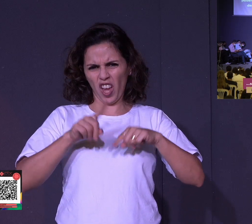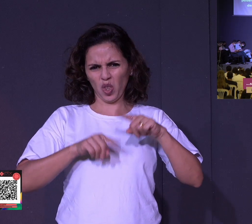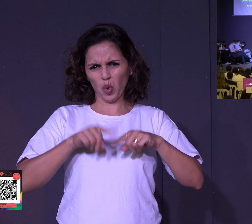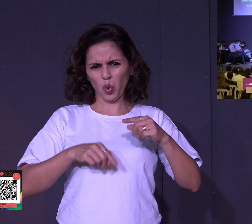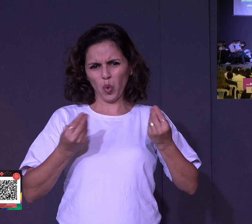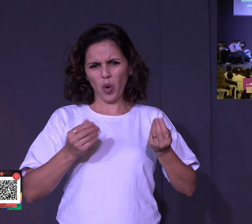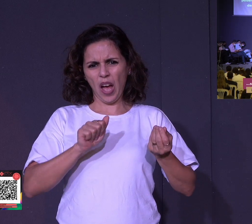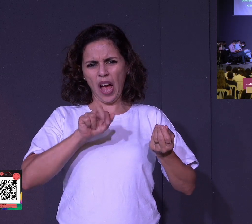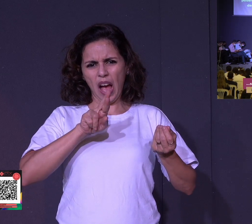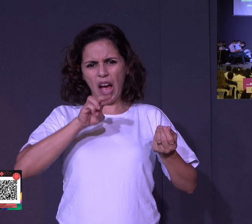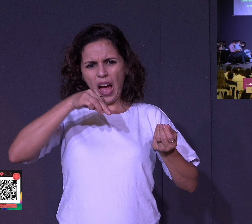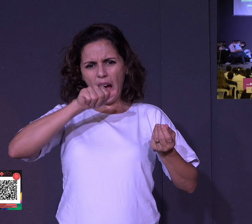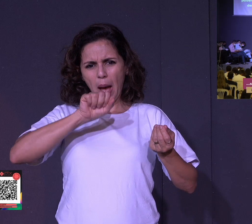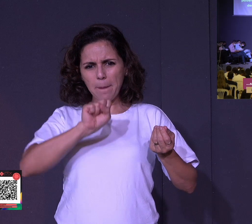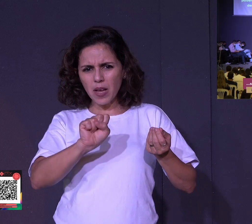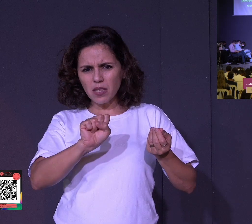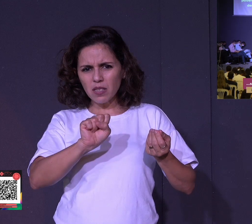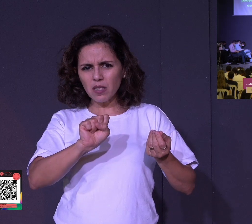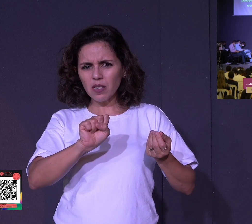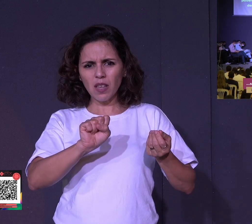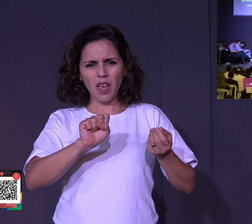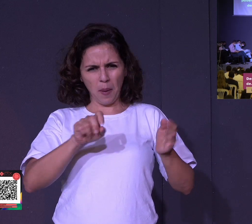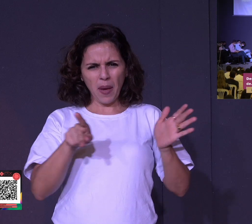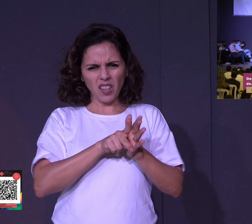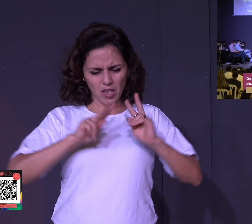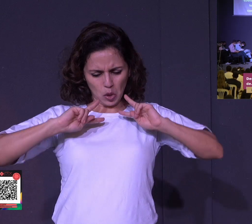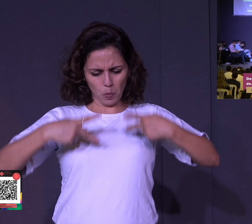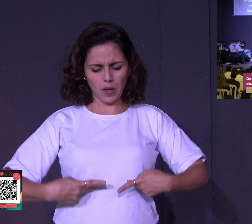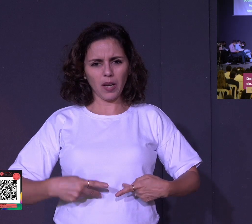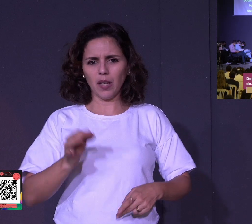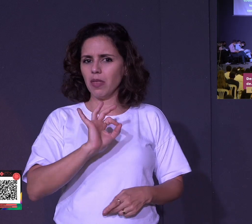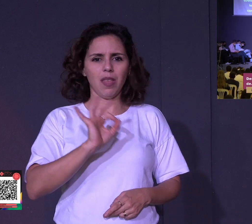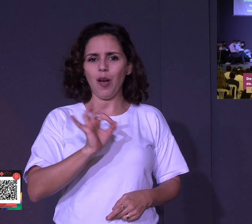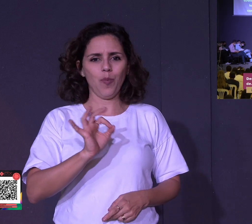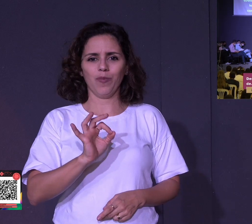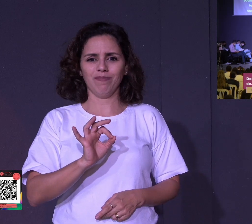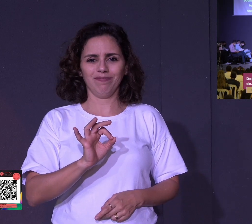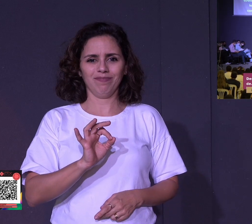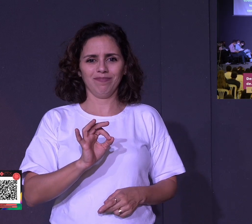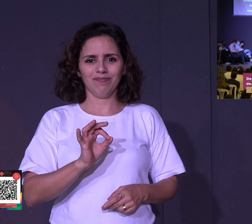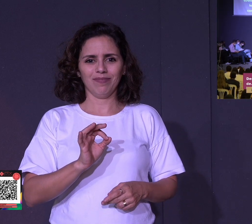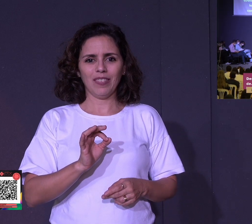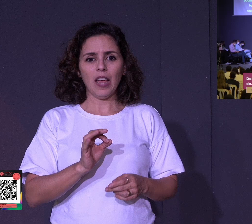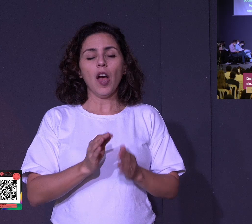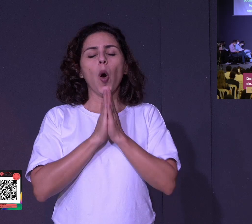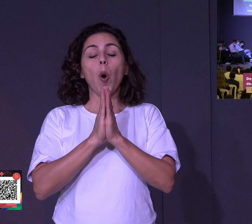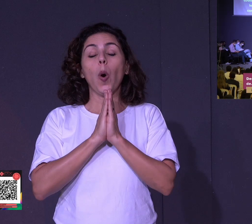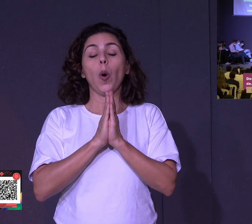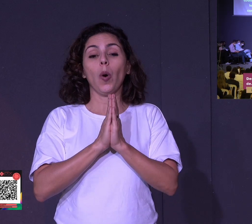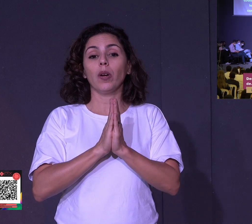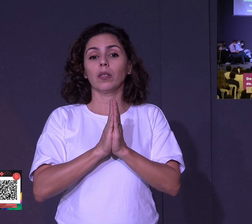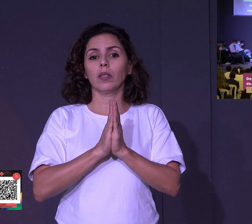são poderosas em Deus para destruir fortalezas. Olha a guerra, viu? Destruir mais o quê? O que é que diz o verso